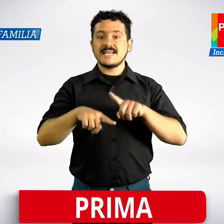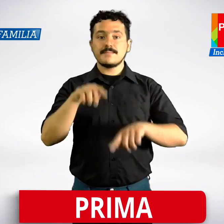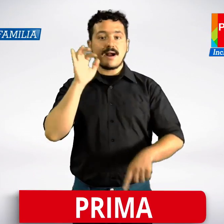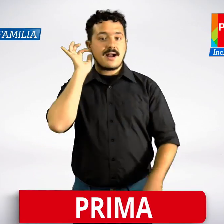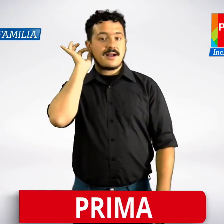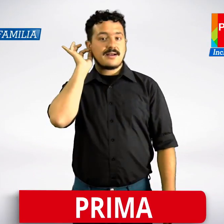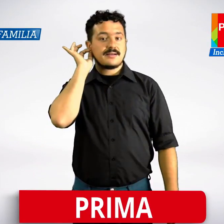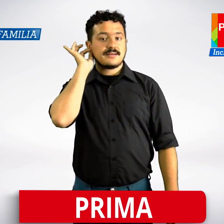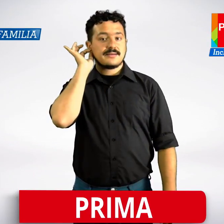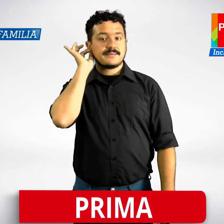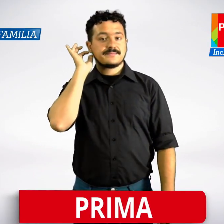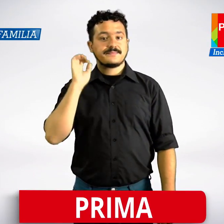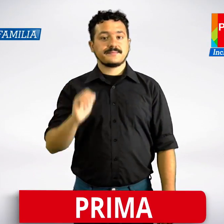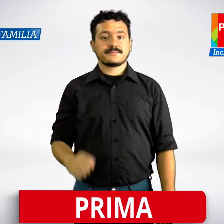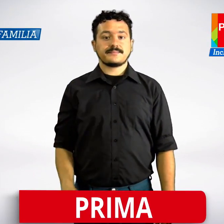Prima.